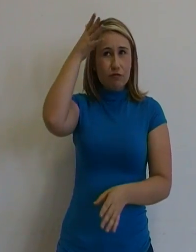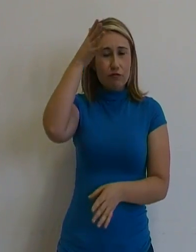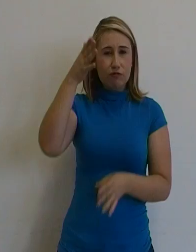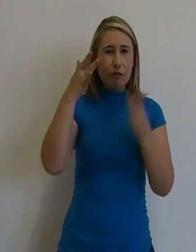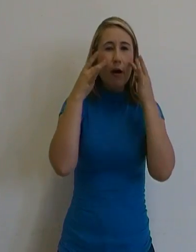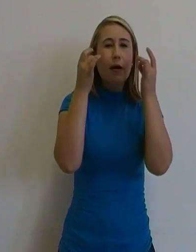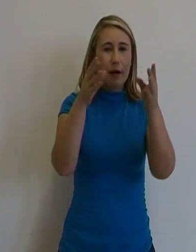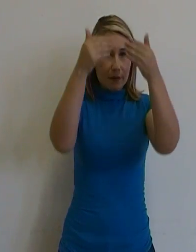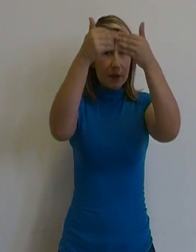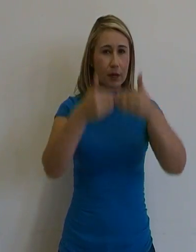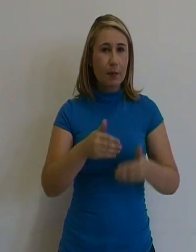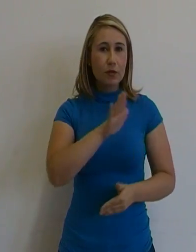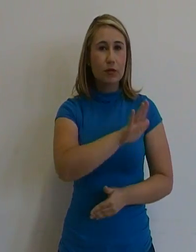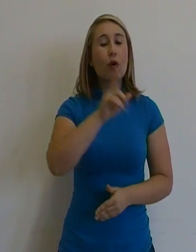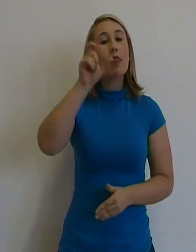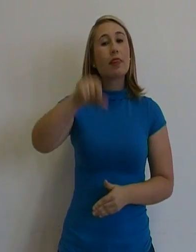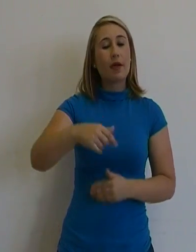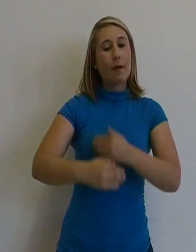presentar el proceso de interdicción